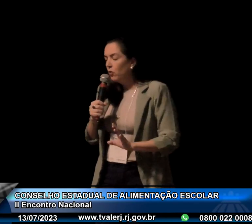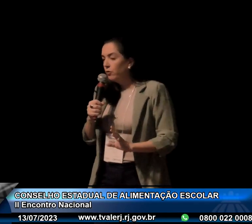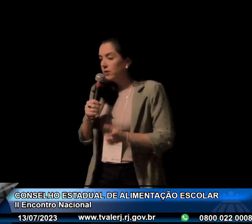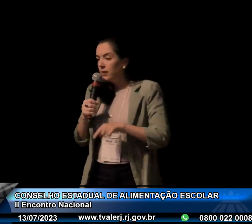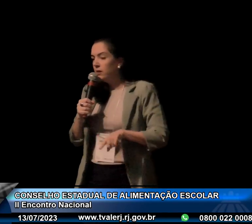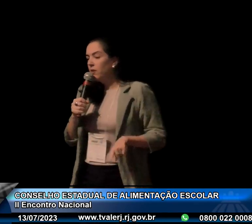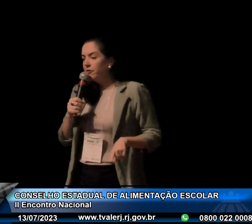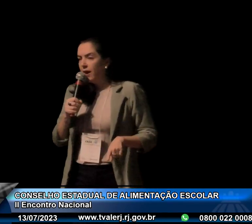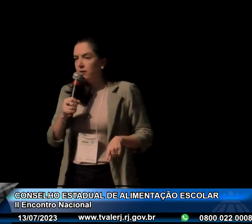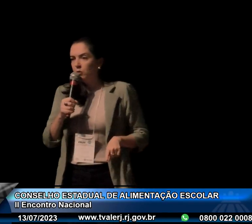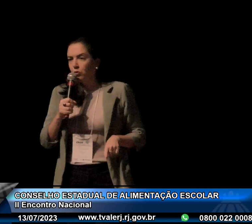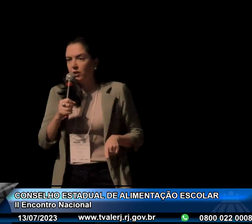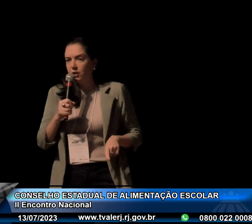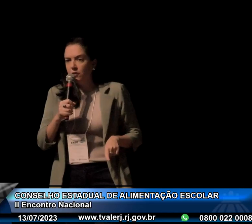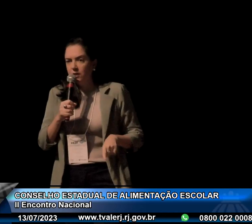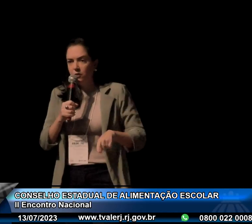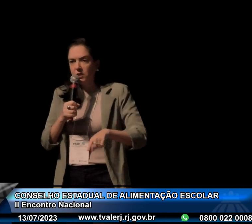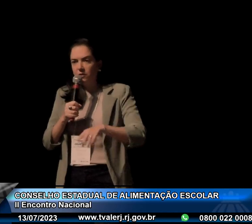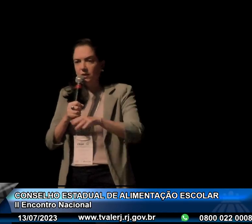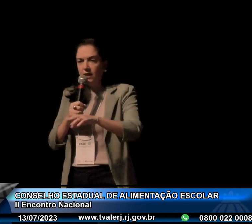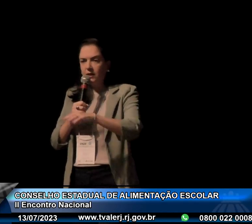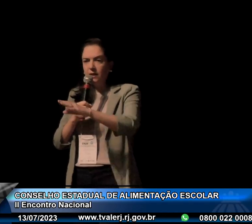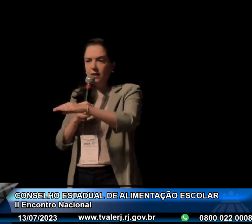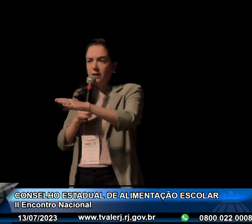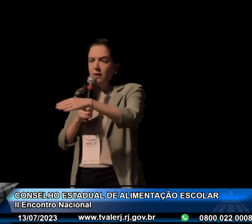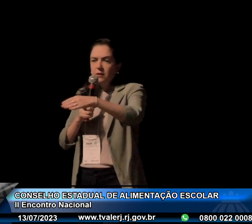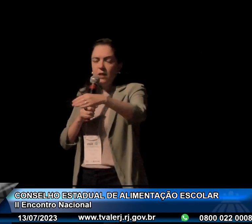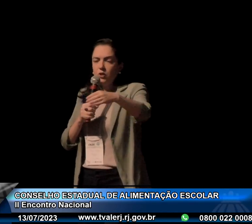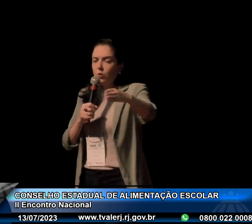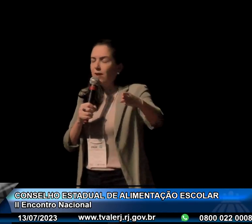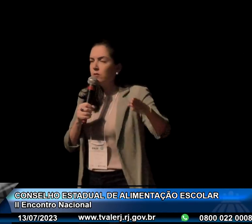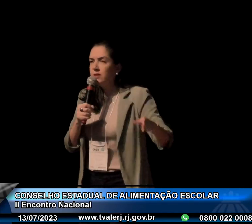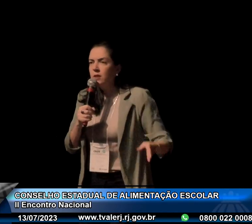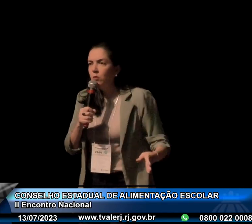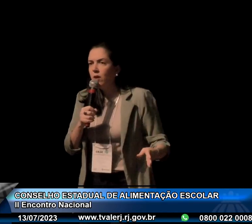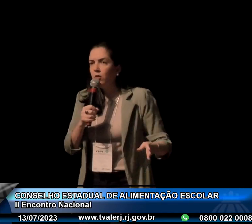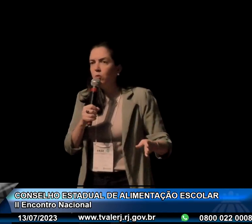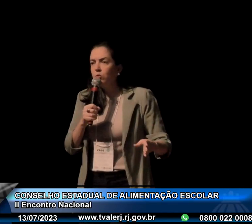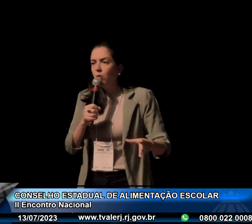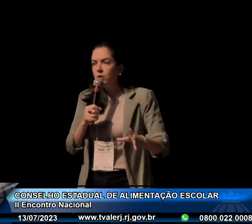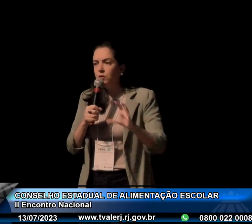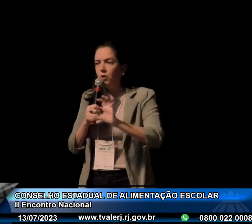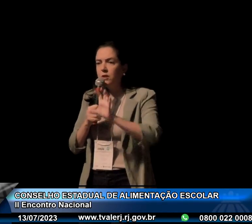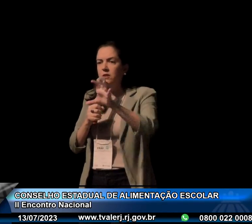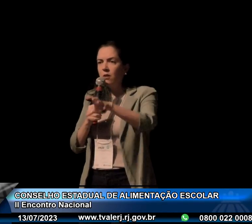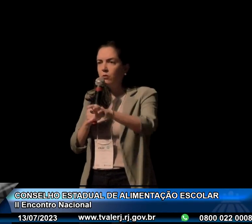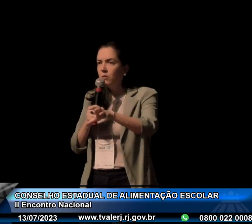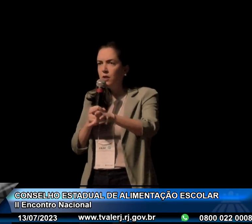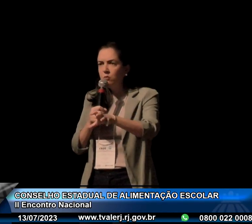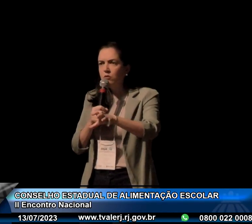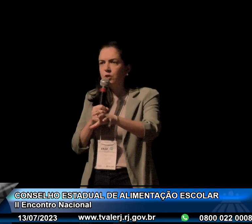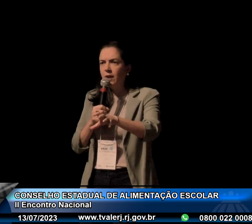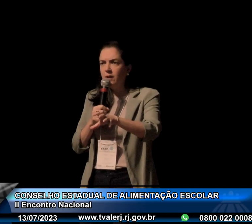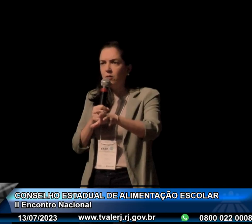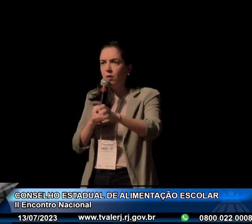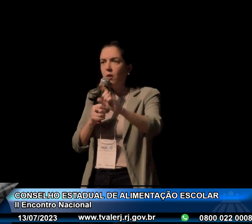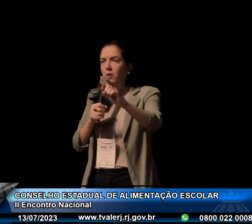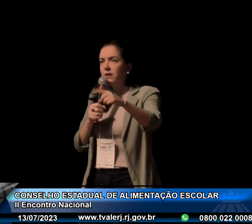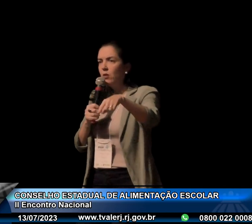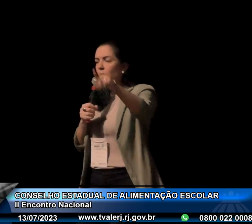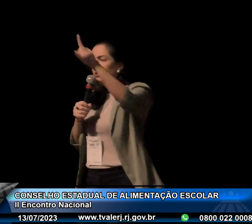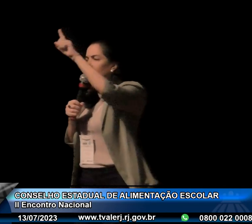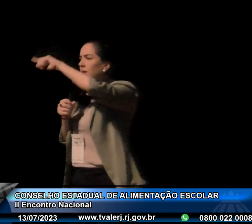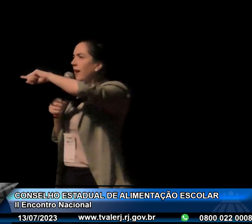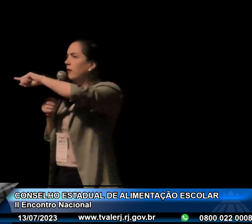também de novo eu sei que não é fácil porque às vezes você vai ter que ter três quatro cinco agricultores fornecendo o mesmo gênero